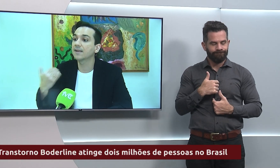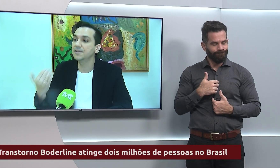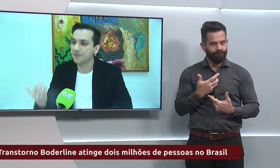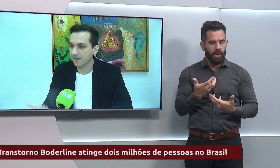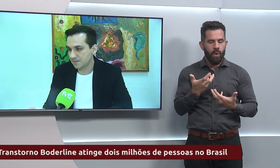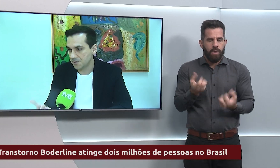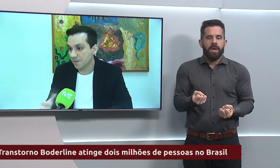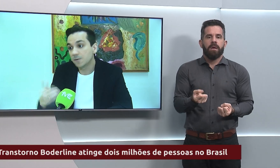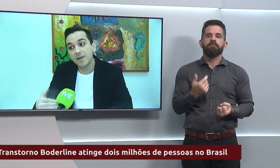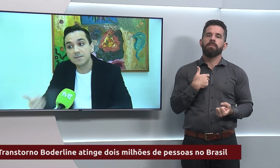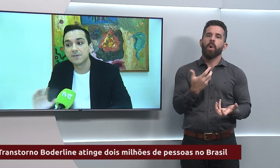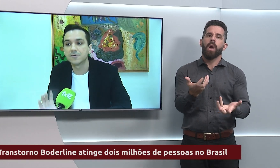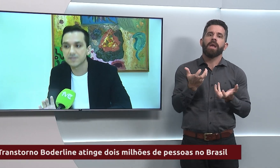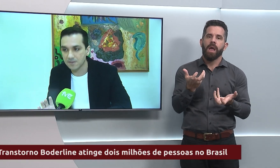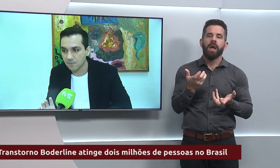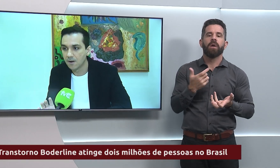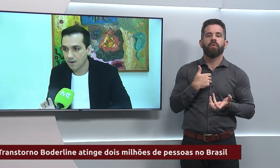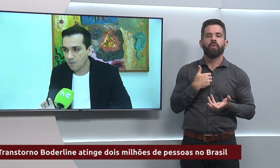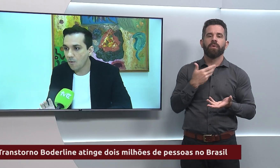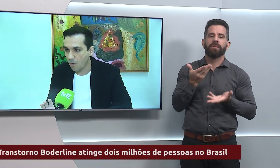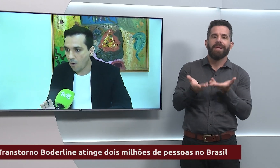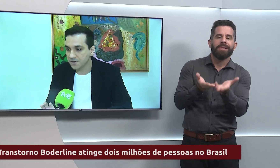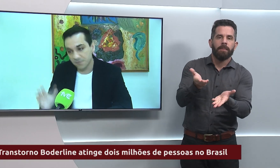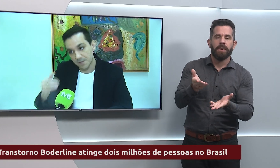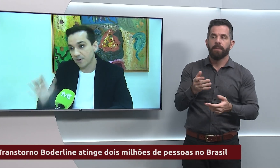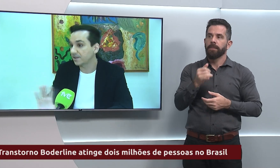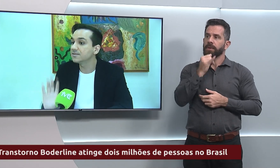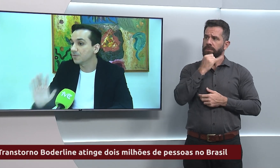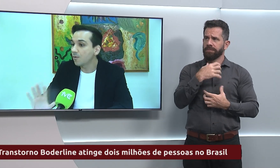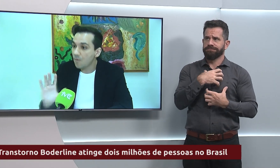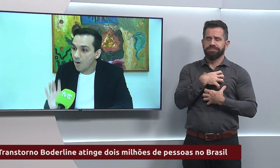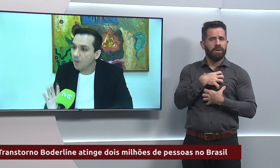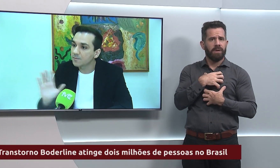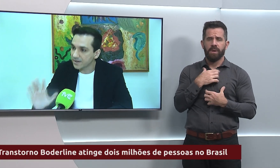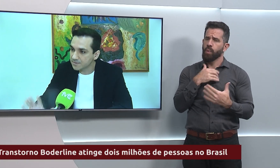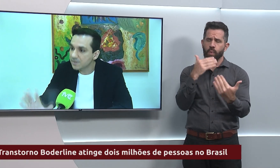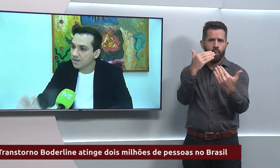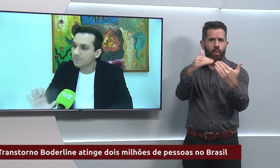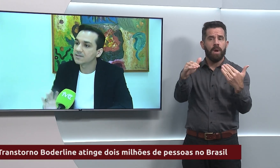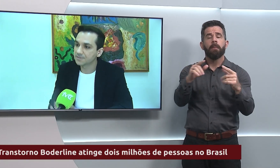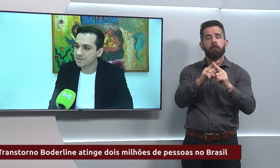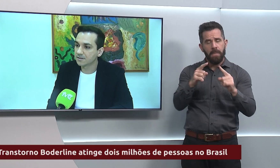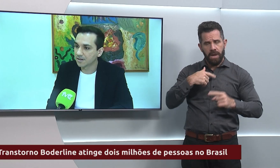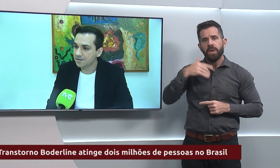aquele sentimento, mesmo que você não concorde, você pode até dizer, eu não concordo, mas eu entendo que você esteja triste,